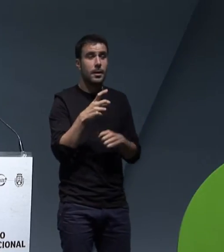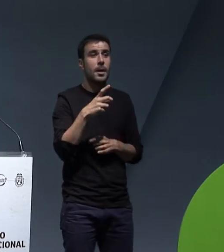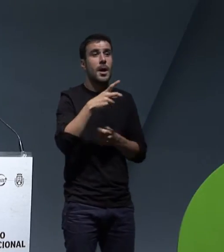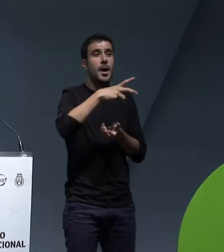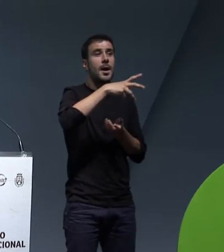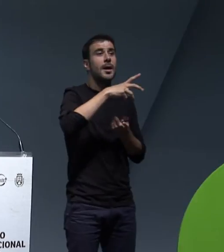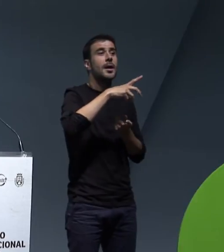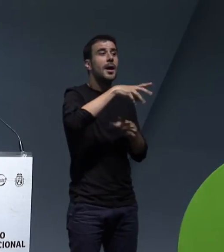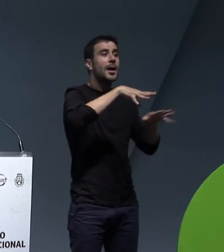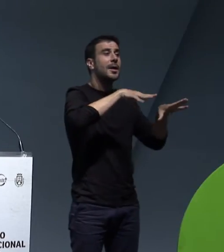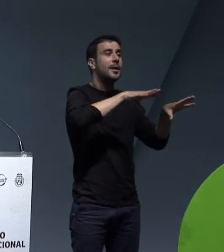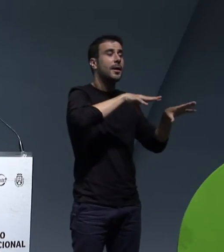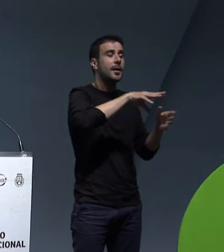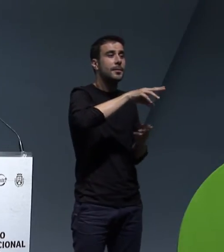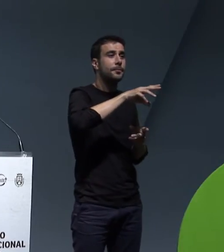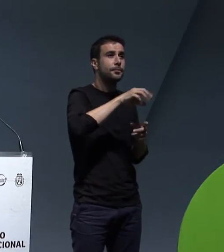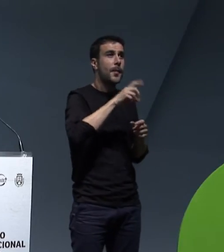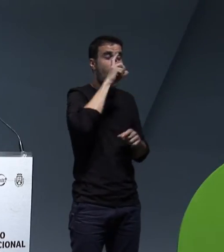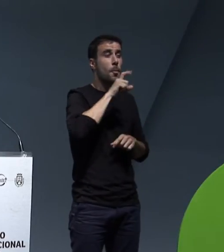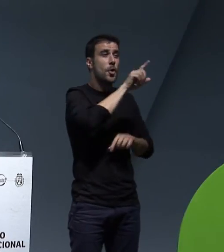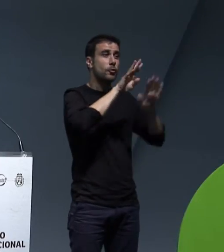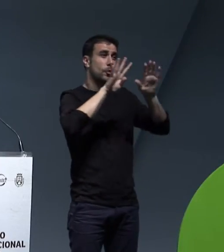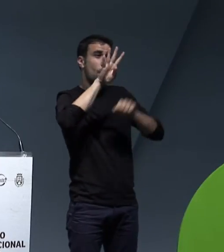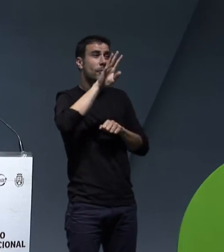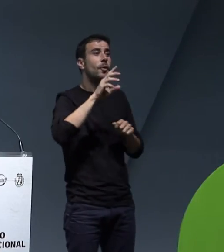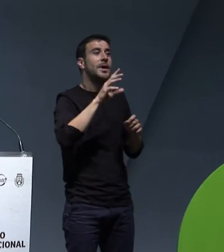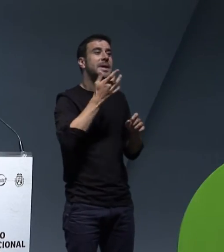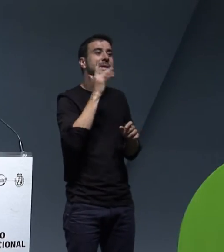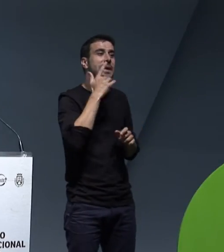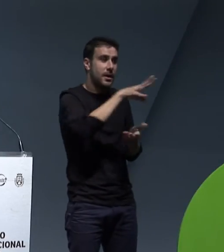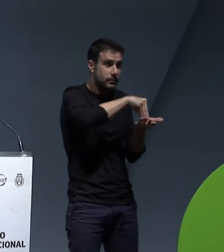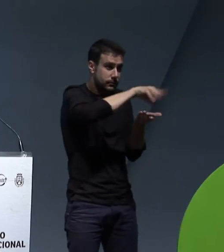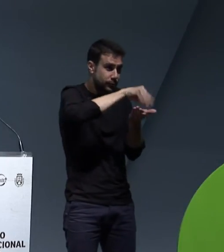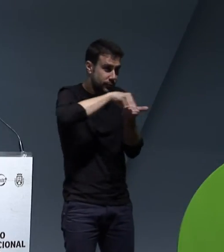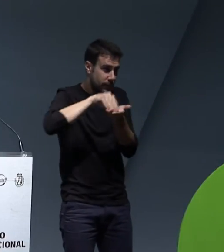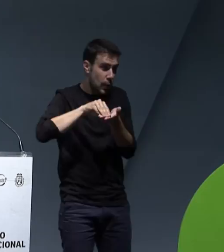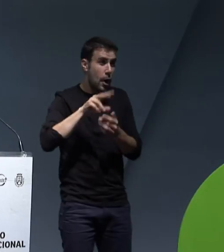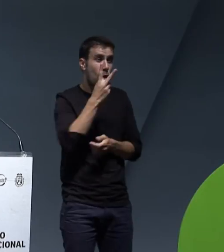Recogidas selectivas en el año 94 de vidrio.